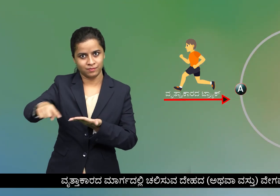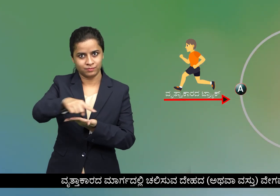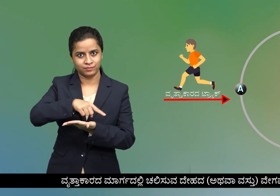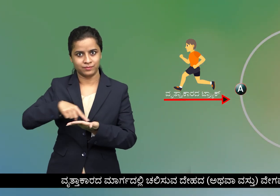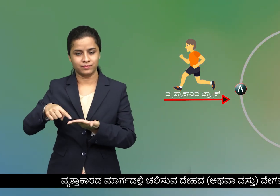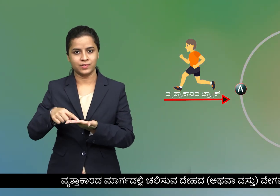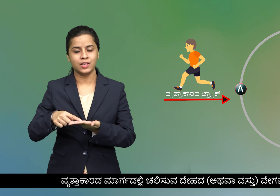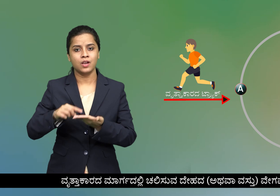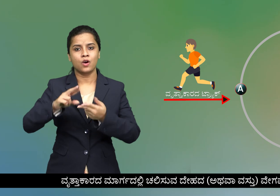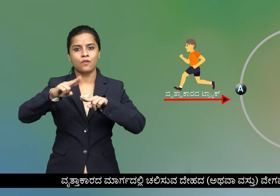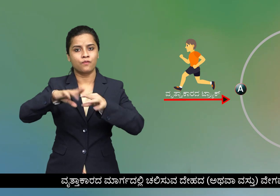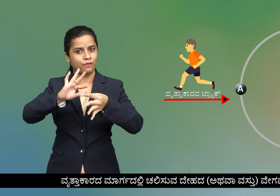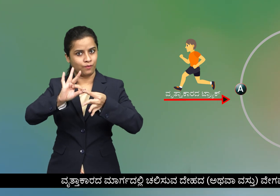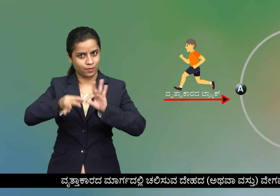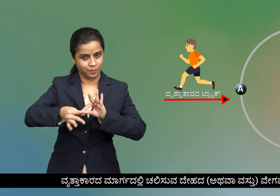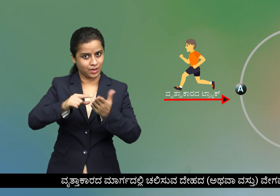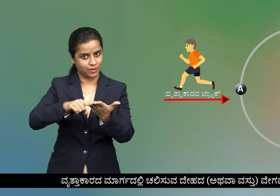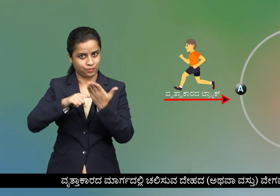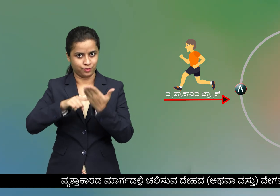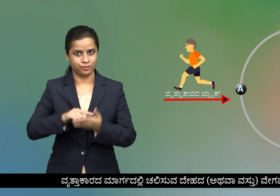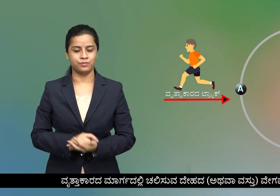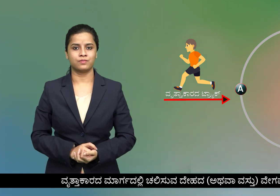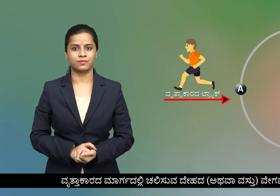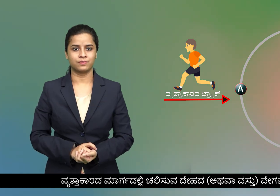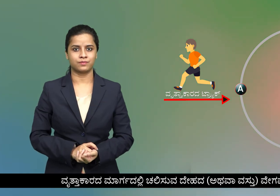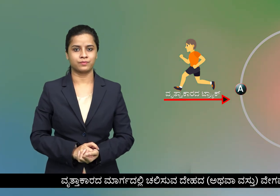ವೃತ್ತಾಕಾರದ ಮಾರ್ಗದಲ್ಲಿ ಚಲಿಸುವ ದೇಹದ ವೇಗವನ್ನ ಸೂತ್ರದಿಂದ ನೀಡಲಾಗುತ್ತೆ